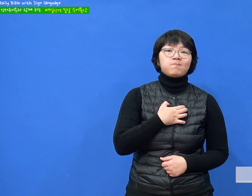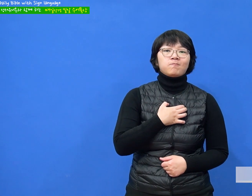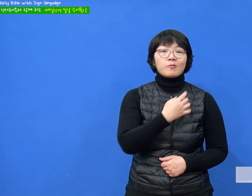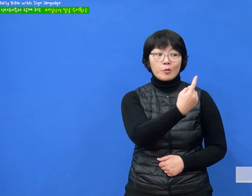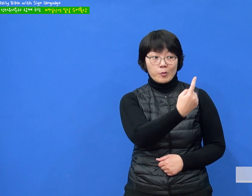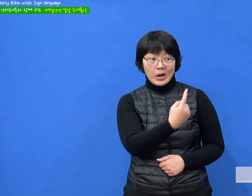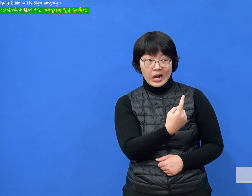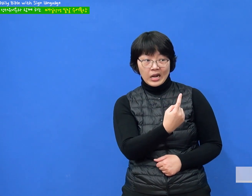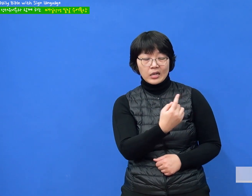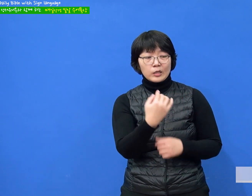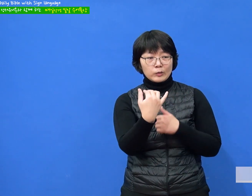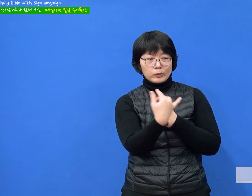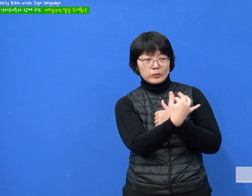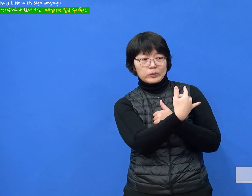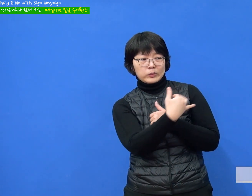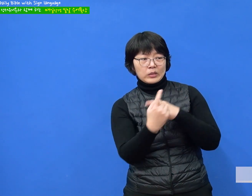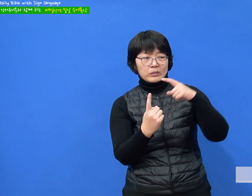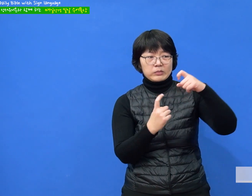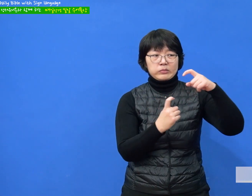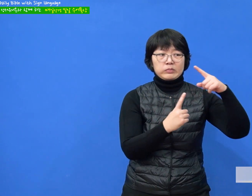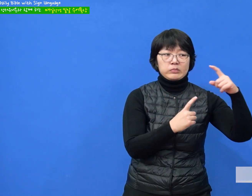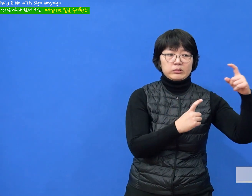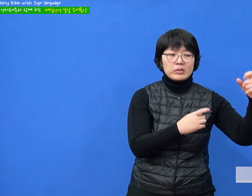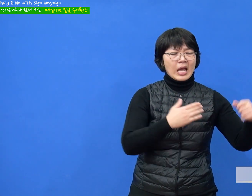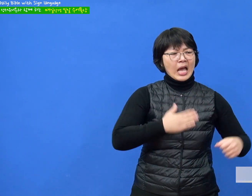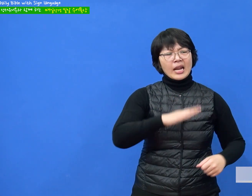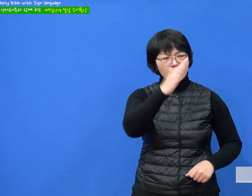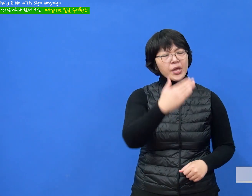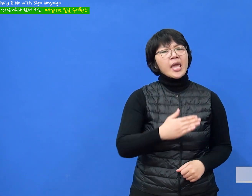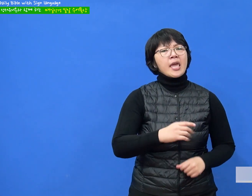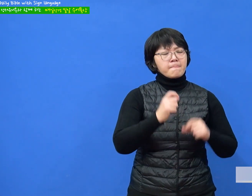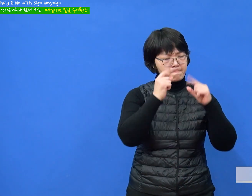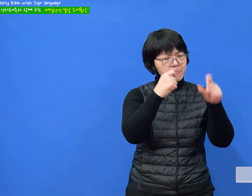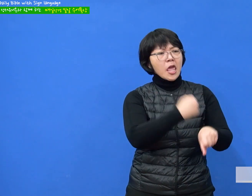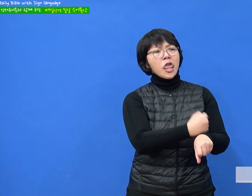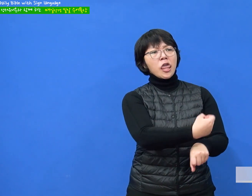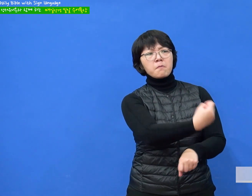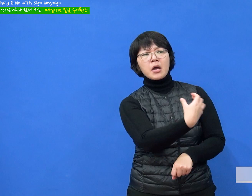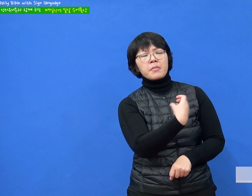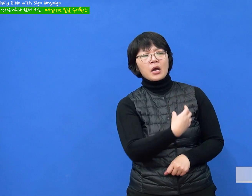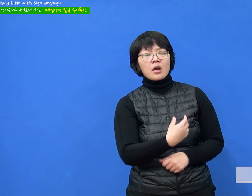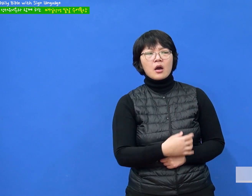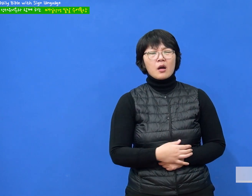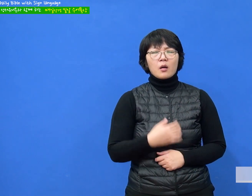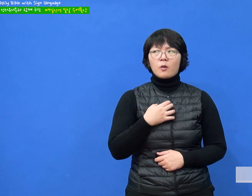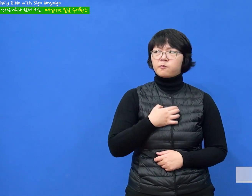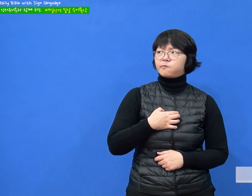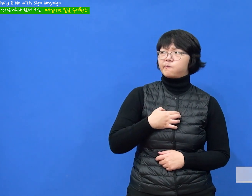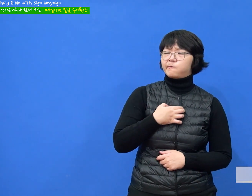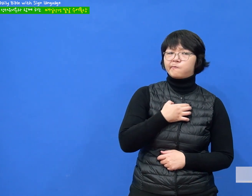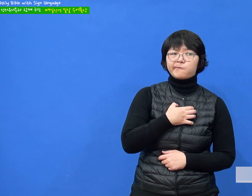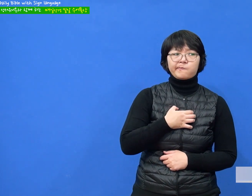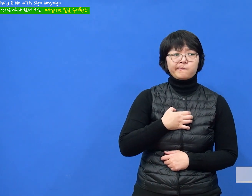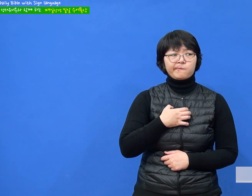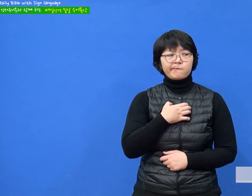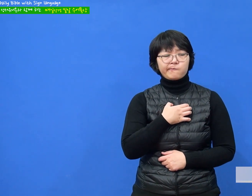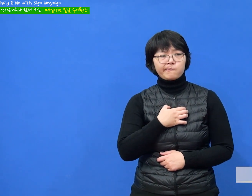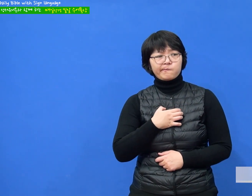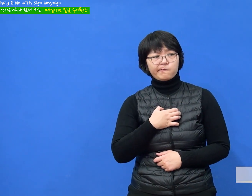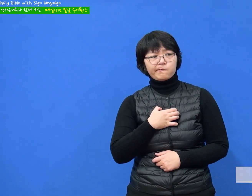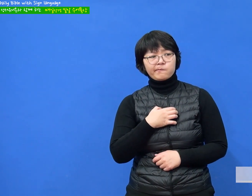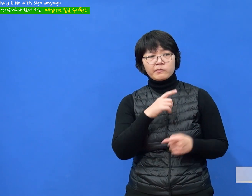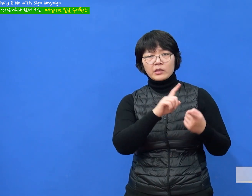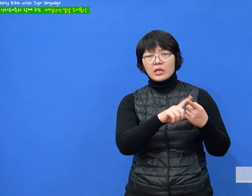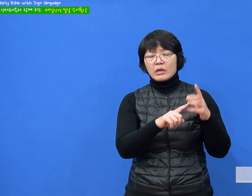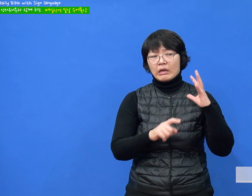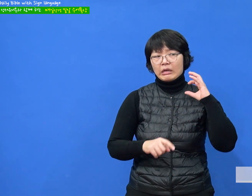우리를 흔들고 유혹합니다. 아니, 흔들리며 유혹되는 것입니다. 그러나 우리는 세상의 말에 반응하는